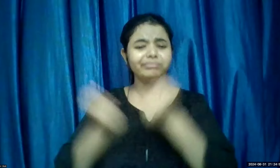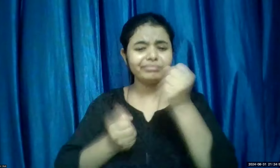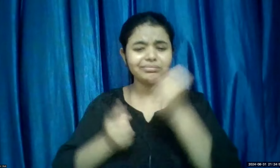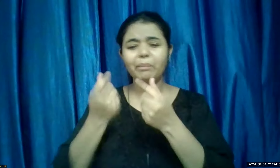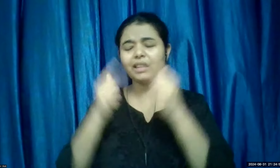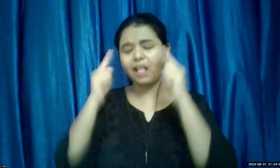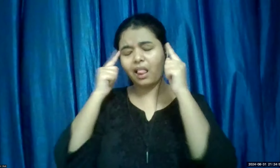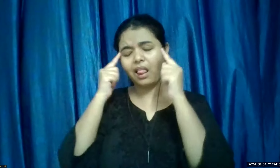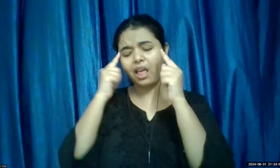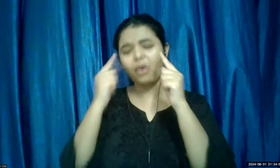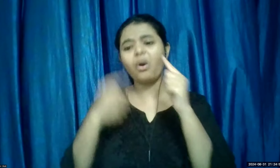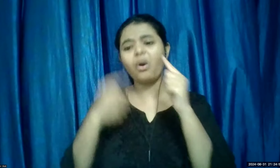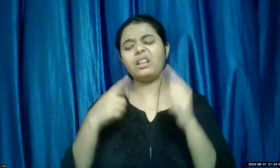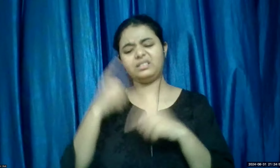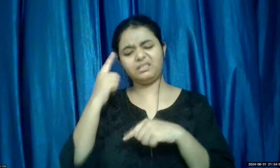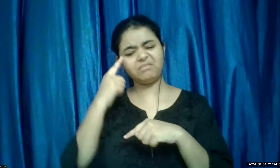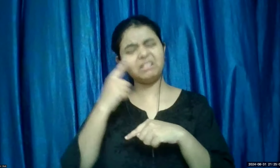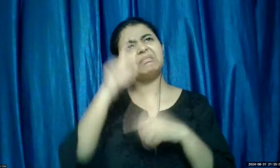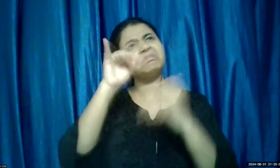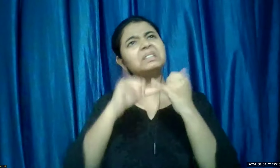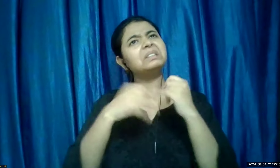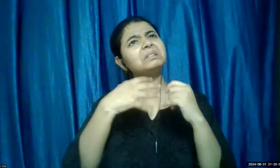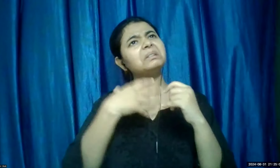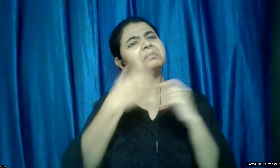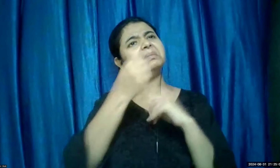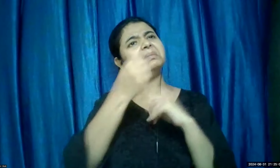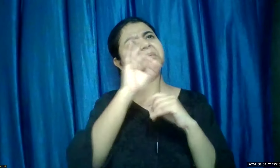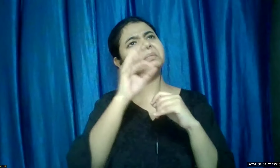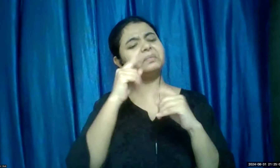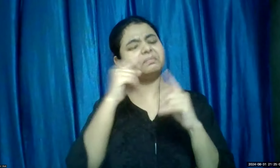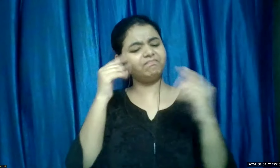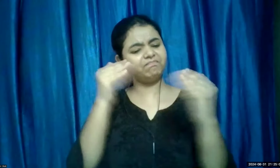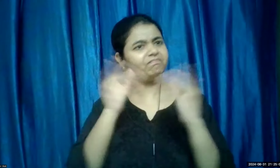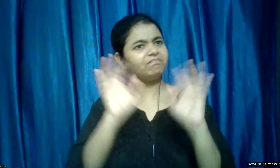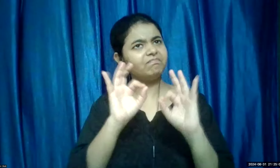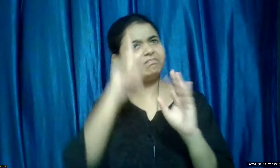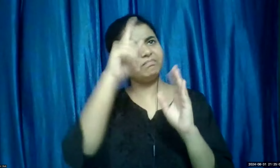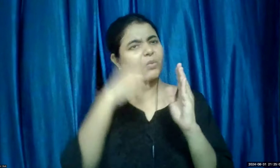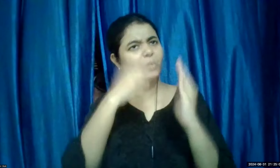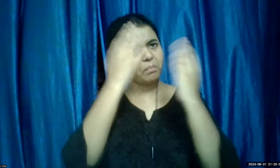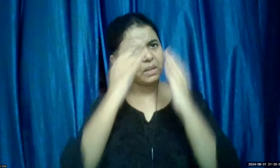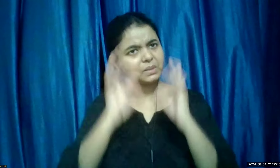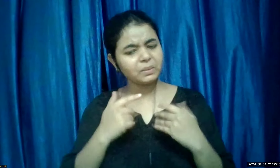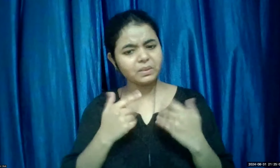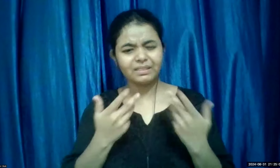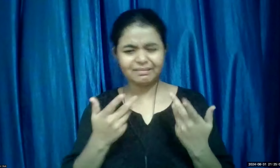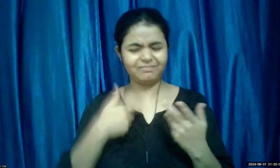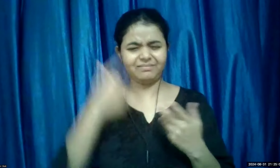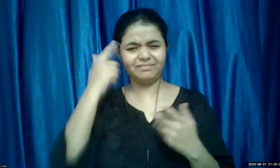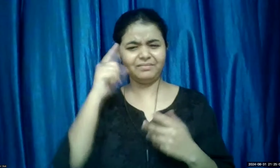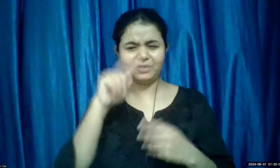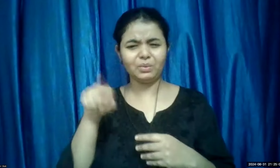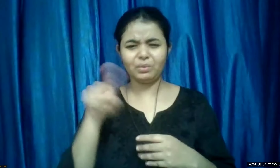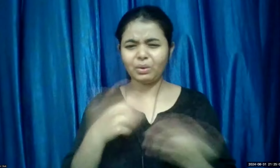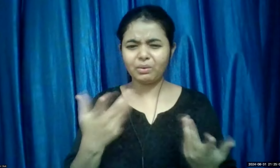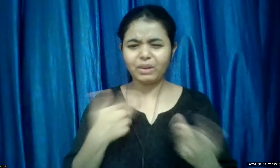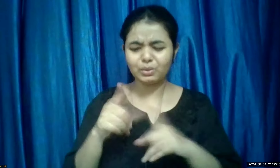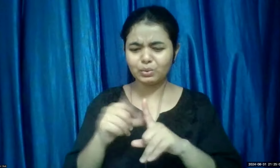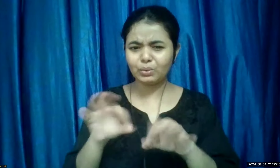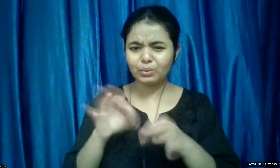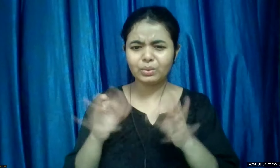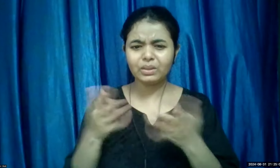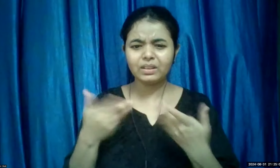और फिर हम सोचे कि भगवान आप मेरे को प्राप्त क्यों नहीं हो रहे, आपका दर्शन क्यों नहीं हो रहा, आपकी सेवा क्यों नहीं मिल रही। तो ऐसा तो हो नहीं सकता,